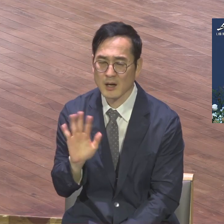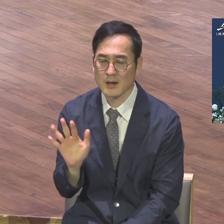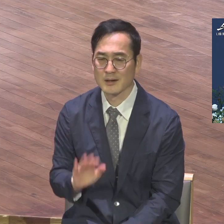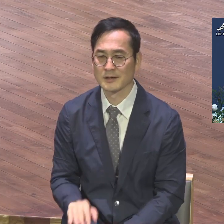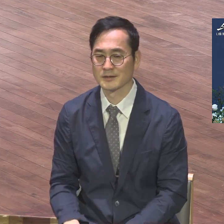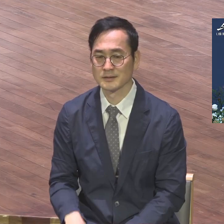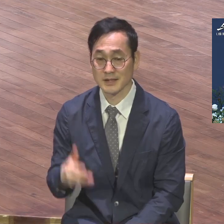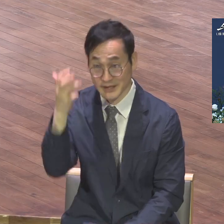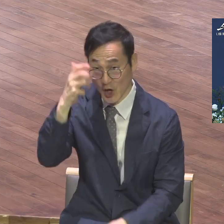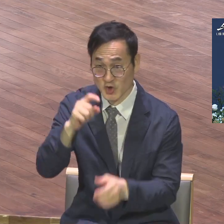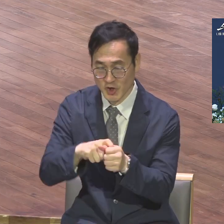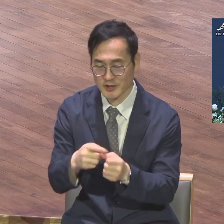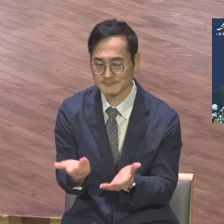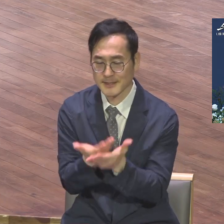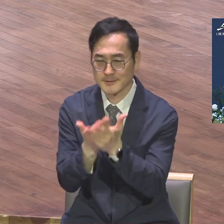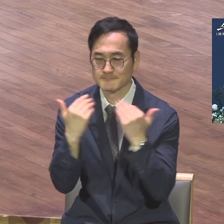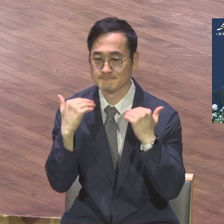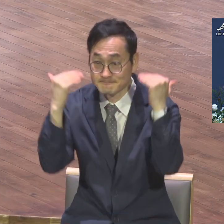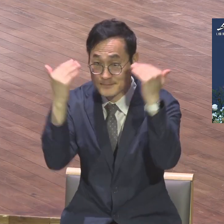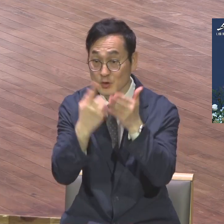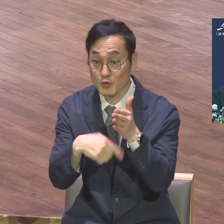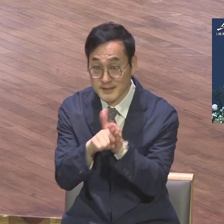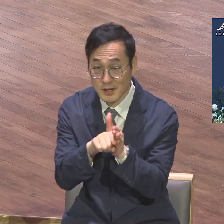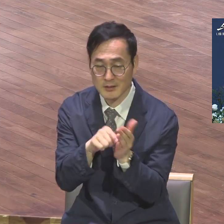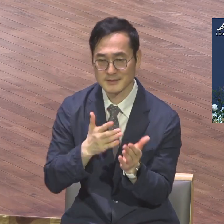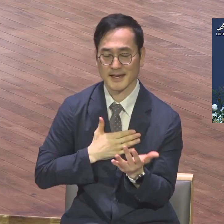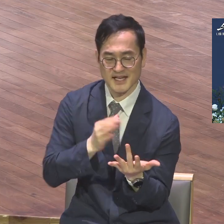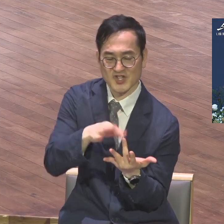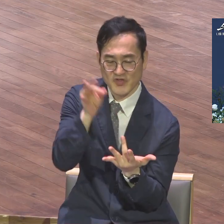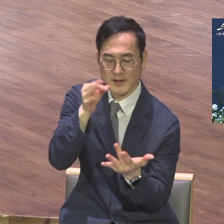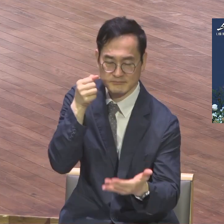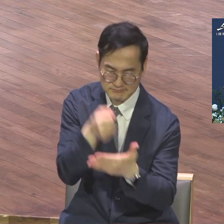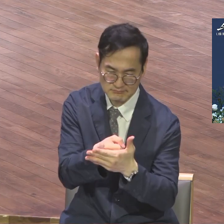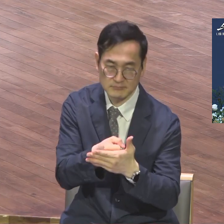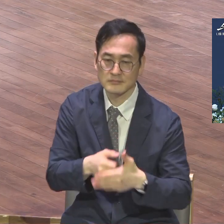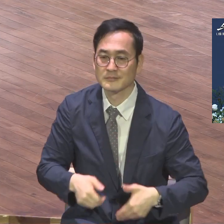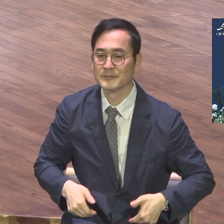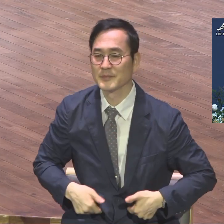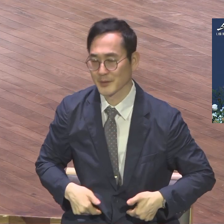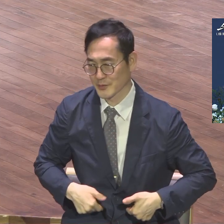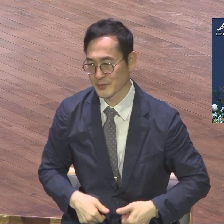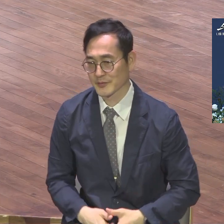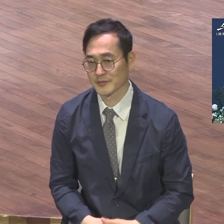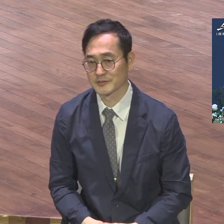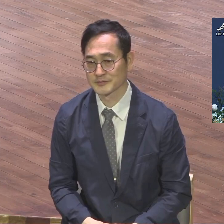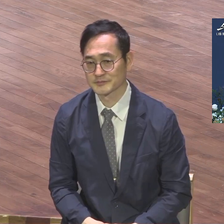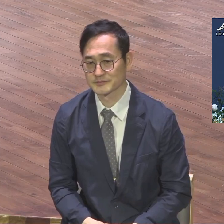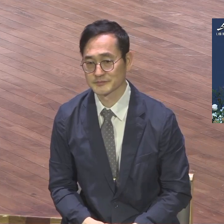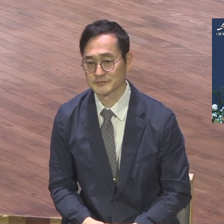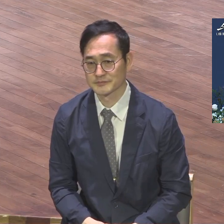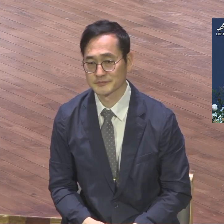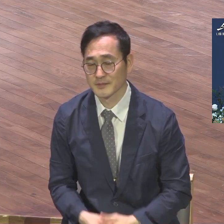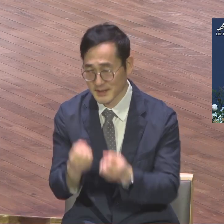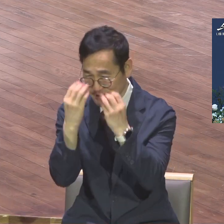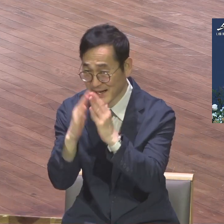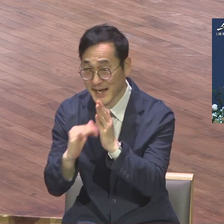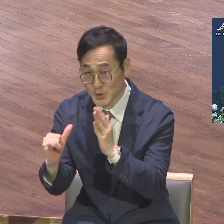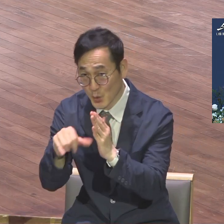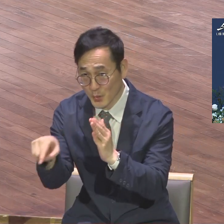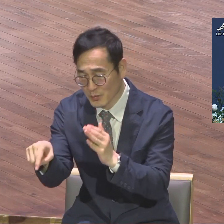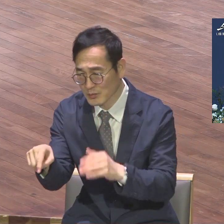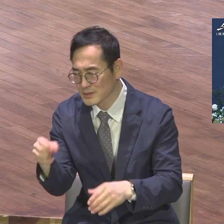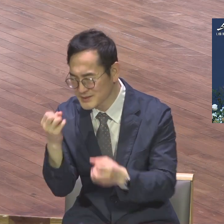영적 성장을 위해서는 올바른 선택을 해야 됩니다. 올바른 선택. 새가족일수록